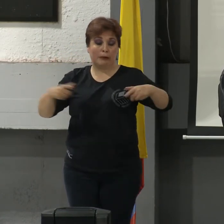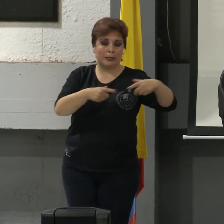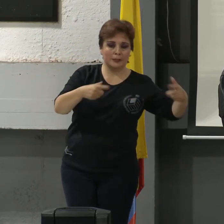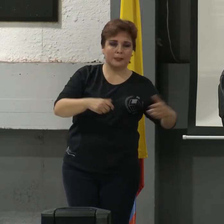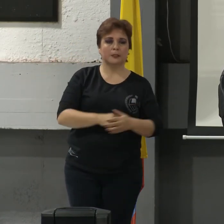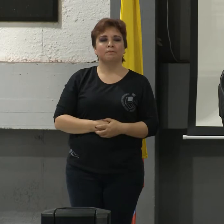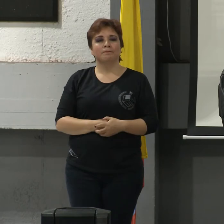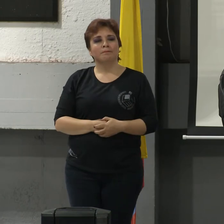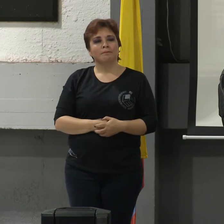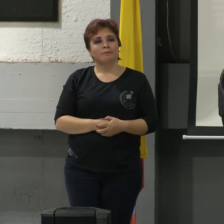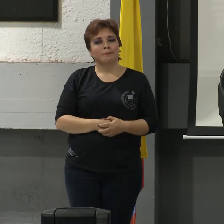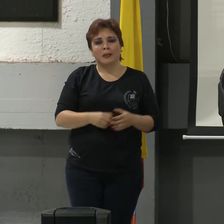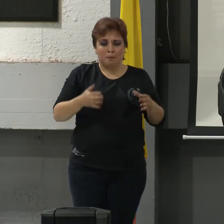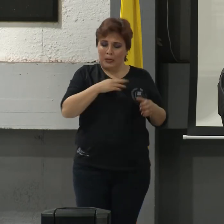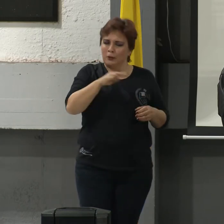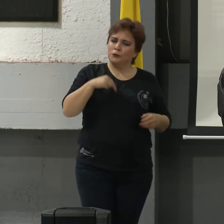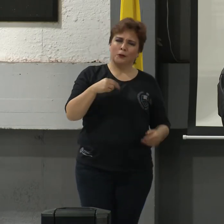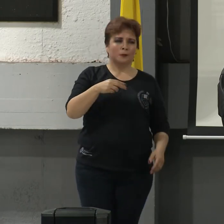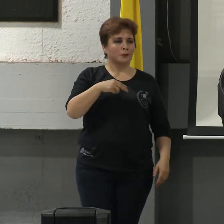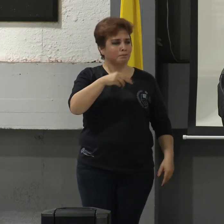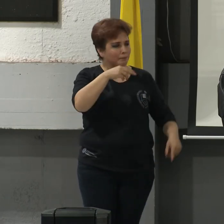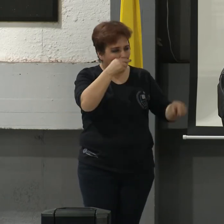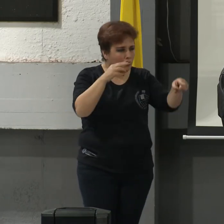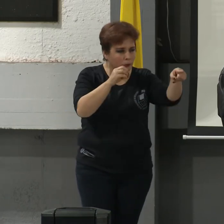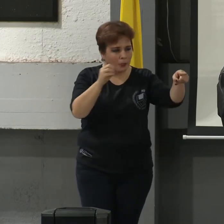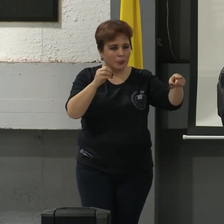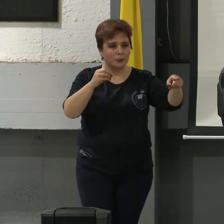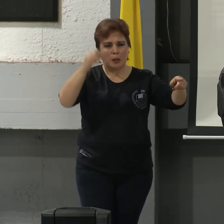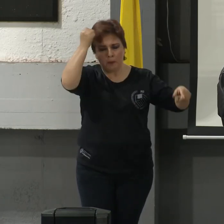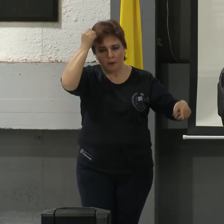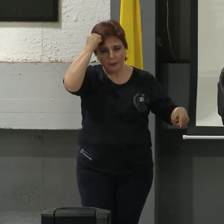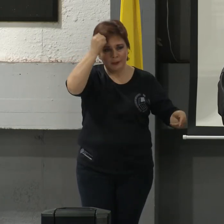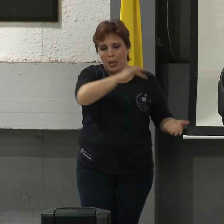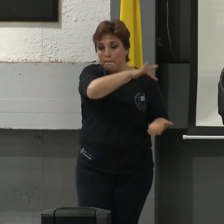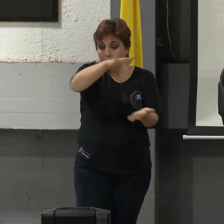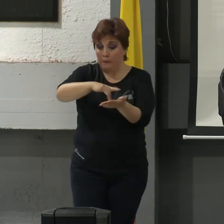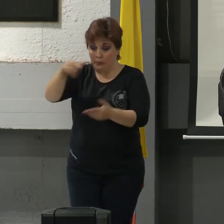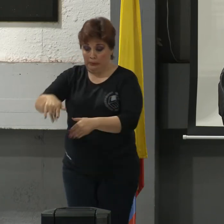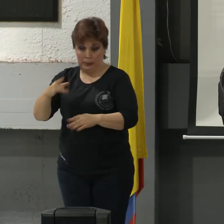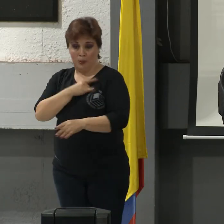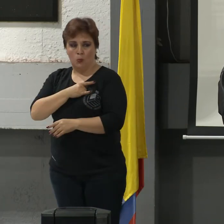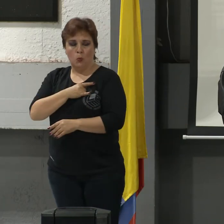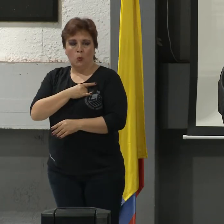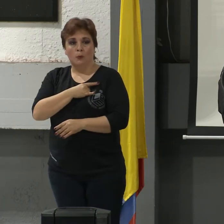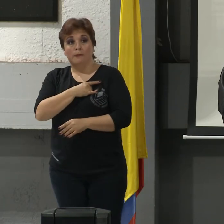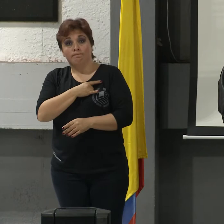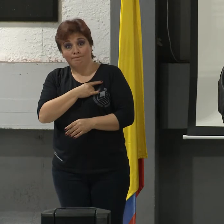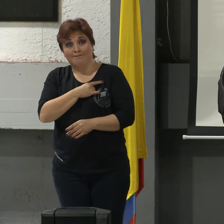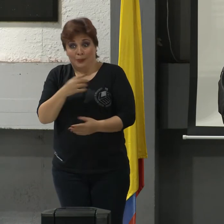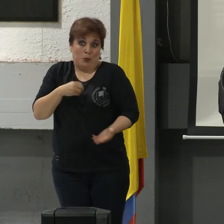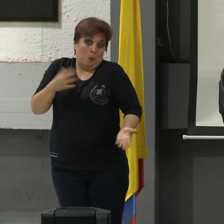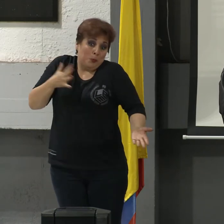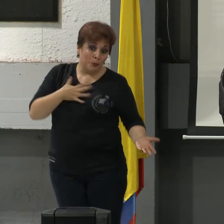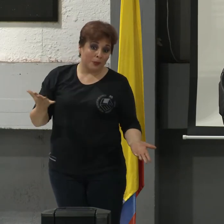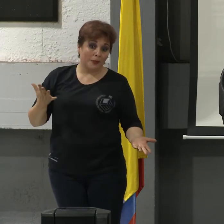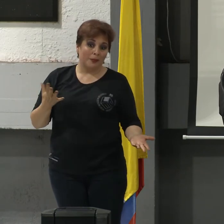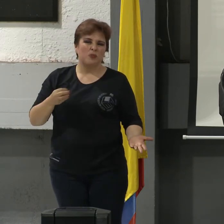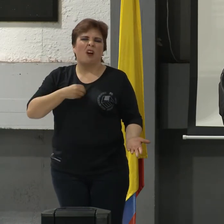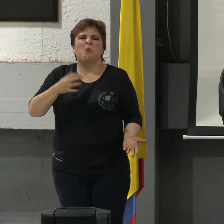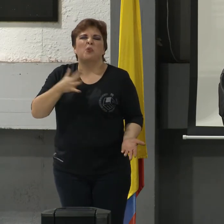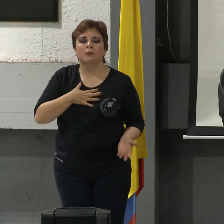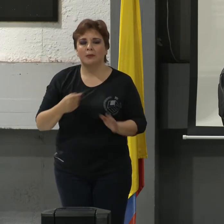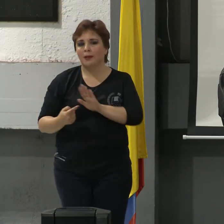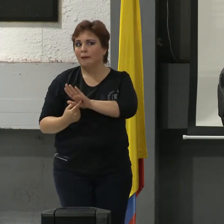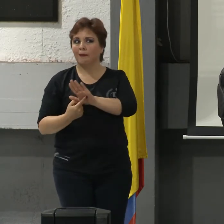la casa al cole a la universidad es una oportunidad para hacernos más visible y